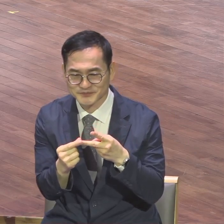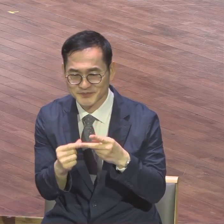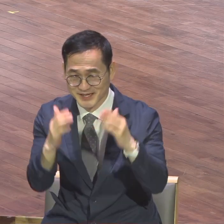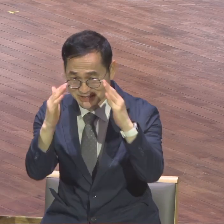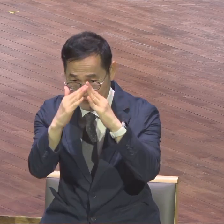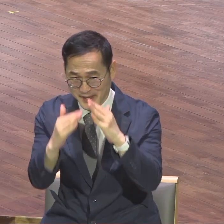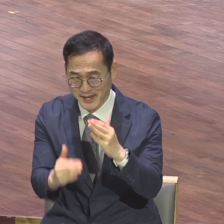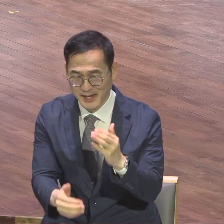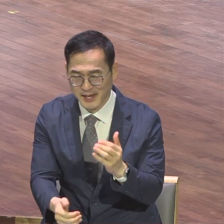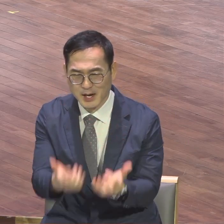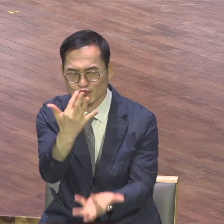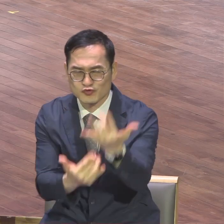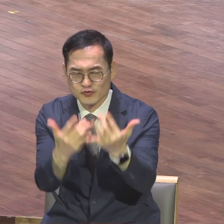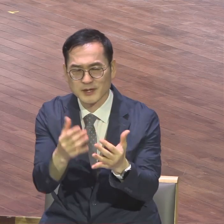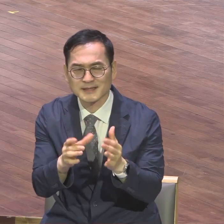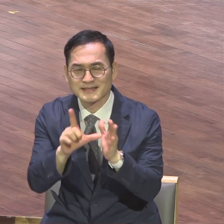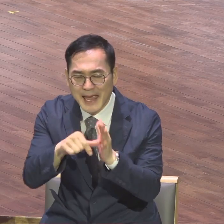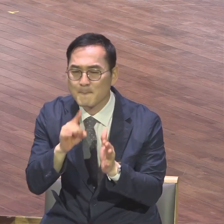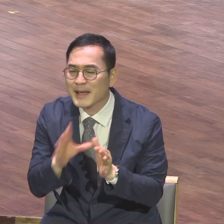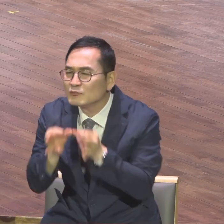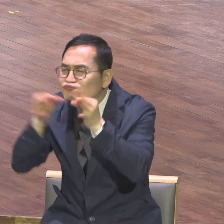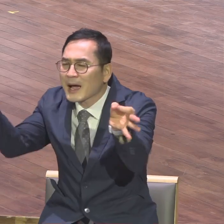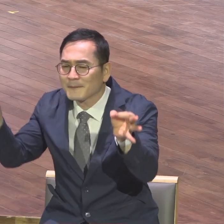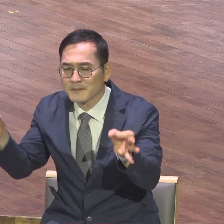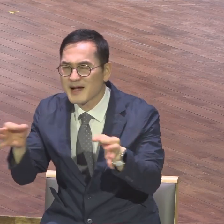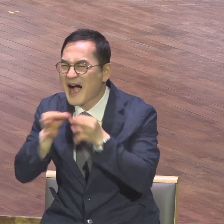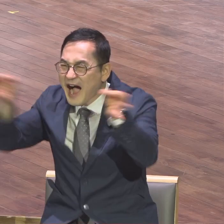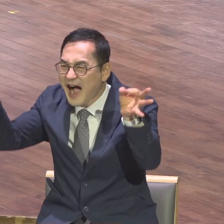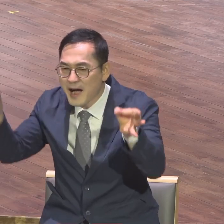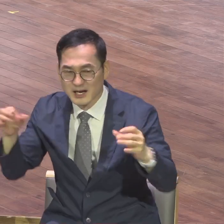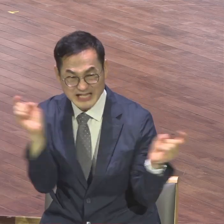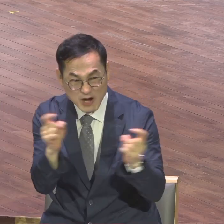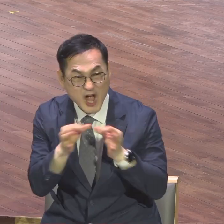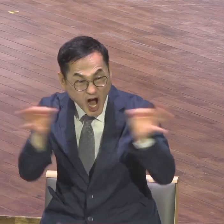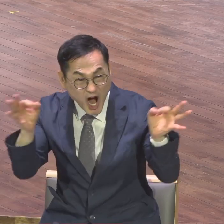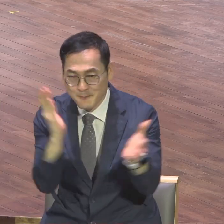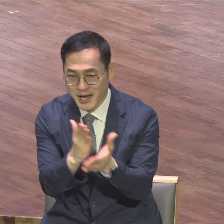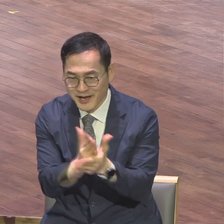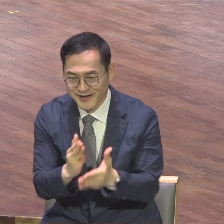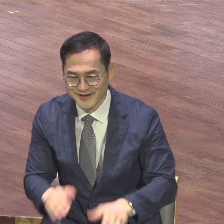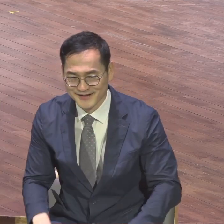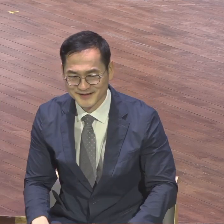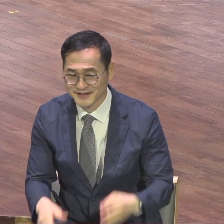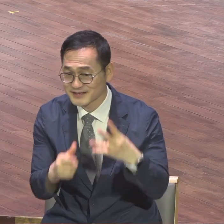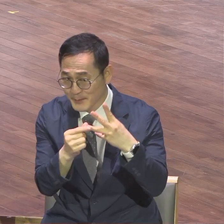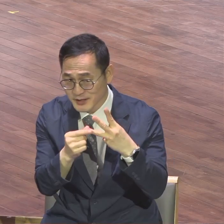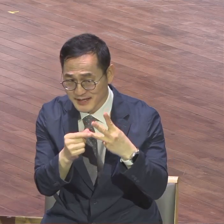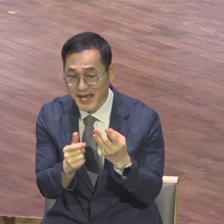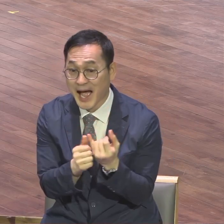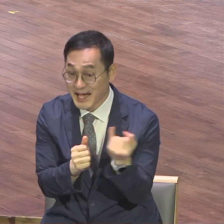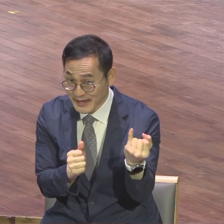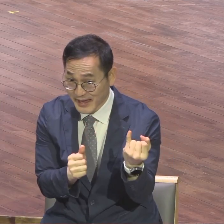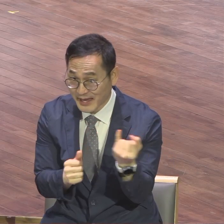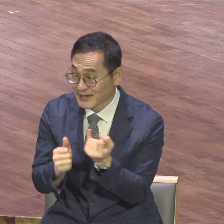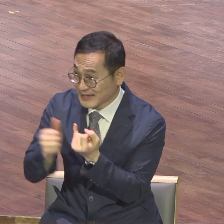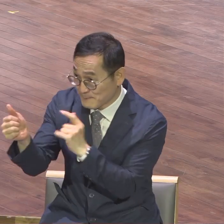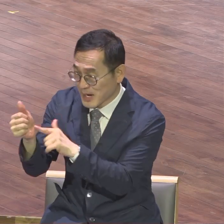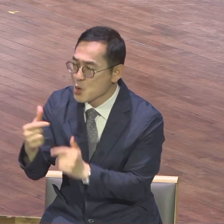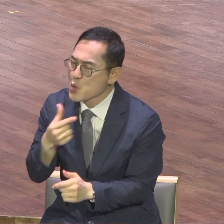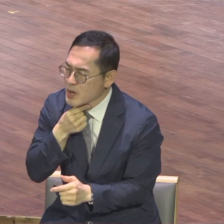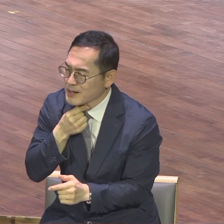집에 화재가 났을 때에만 고함을 지른다. 셋째로 아내는 남편의